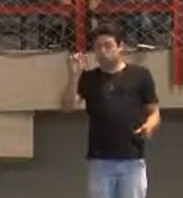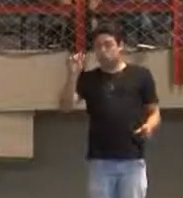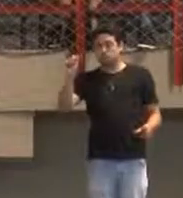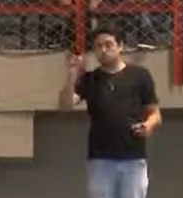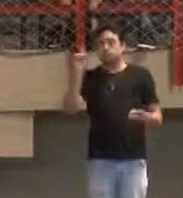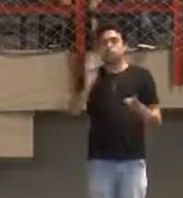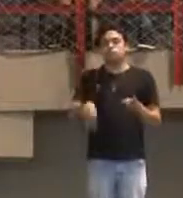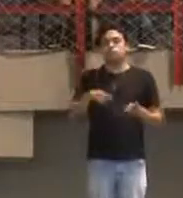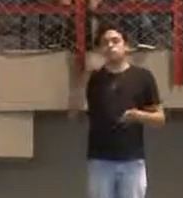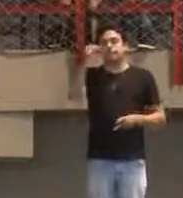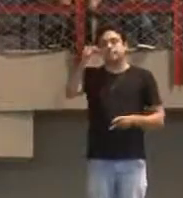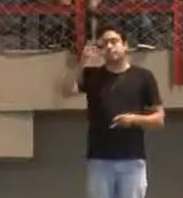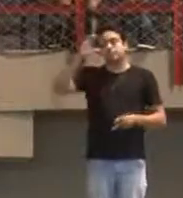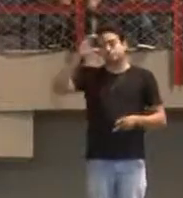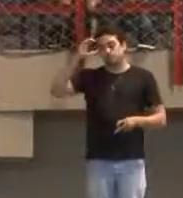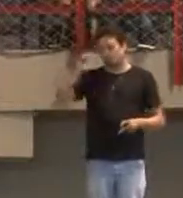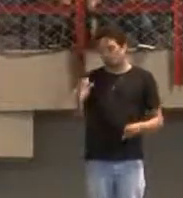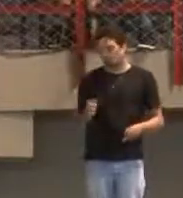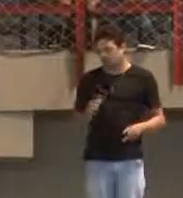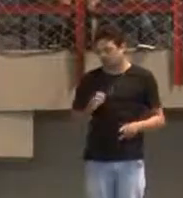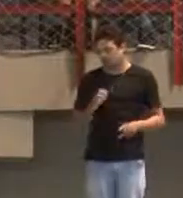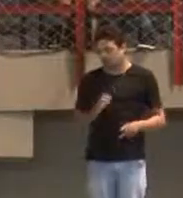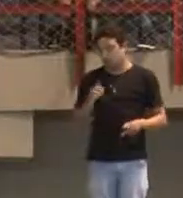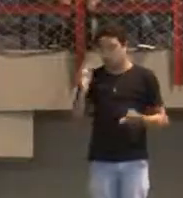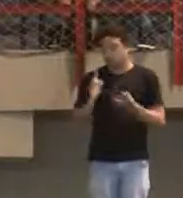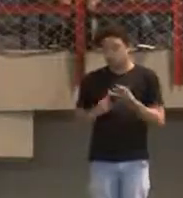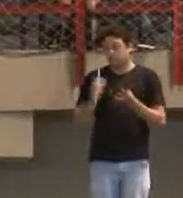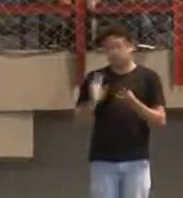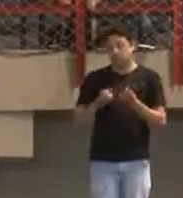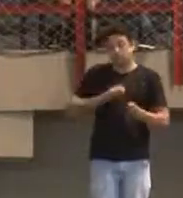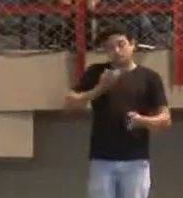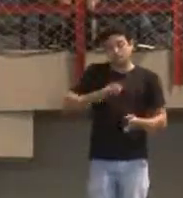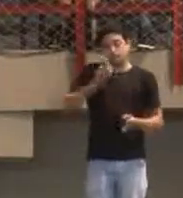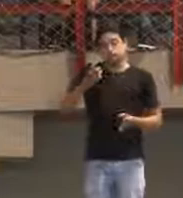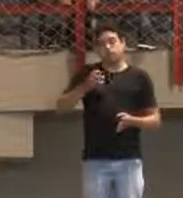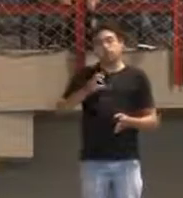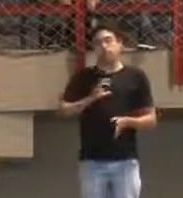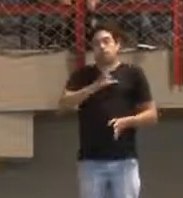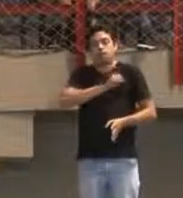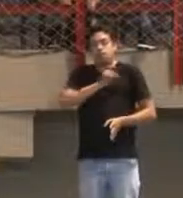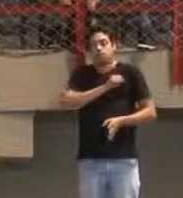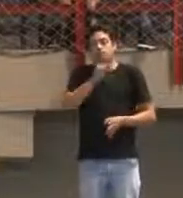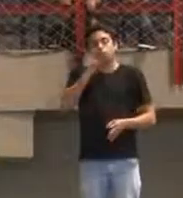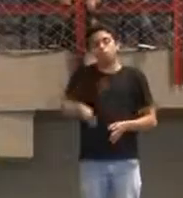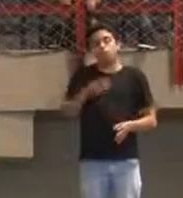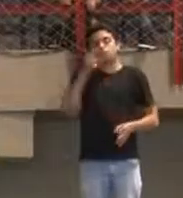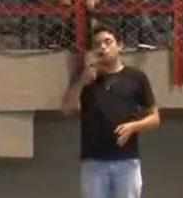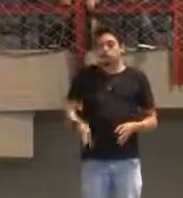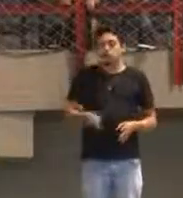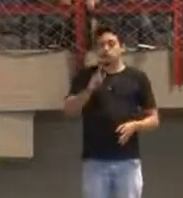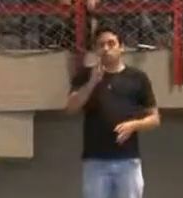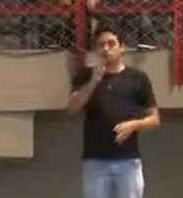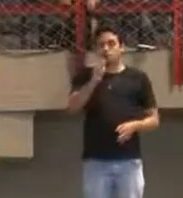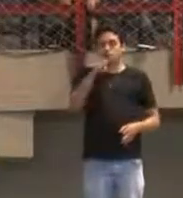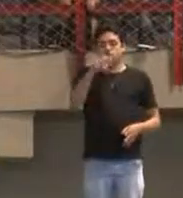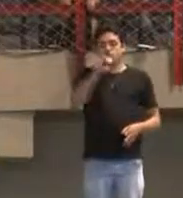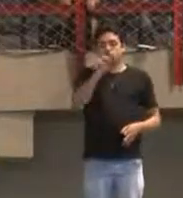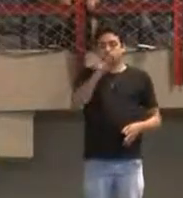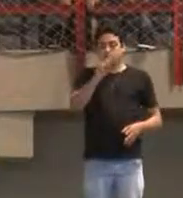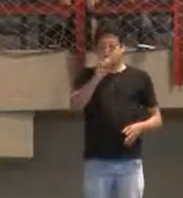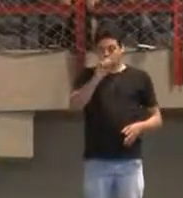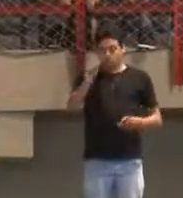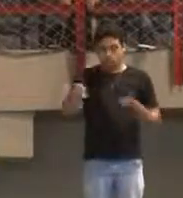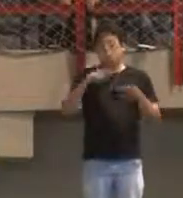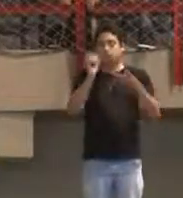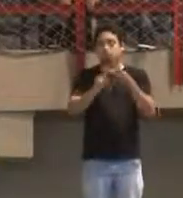poesia setecentista. Poesia romântica, do Gonçalves Dias, do Gonçalves de Magalhães, do Álvares de